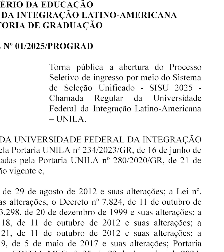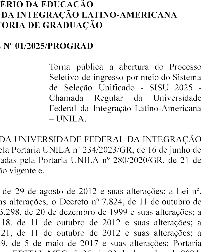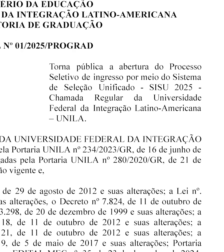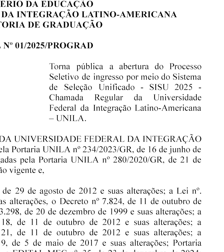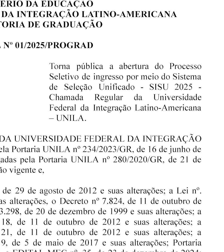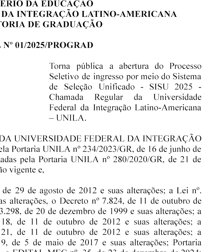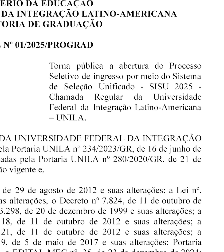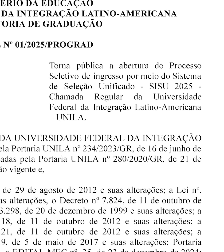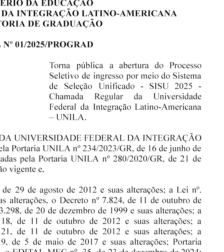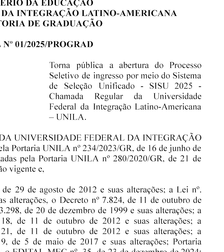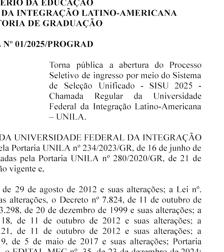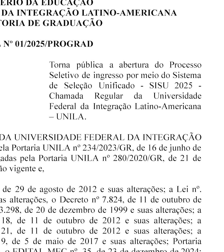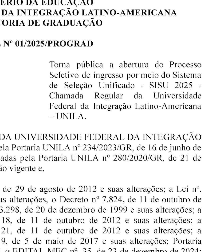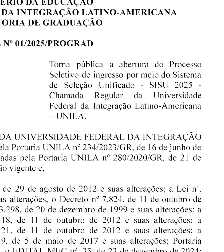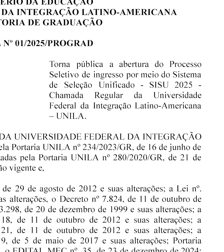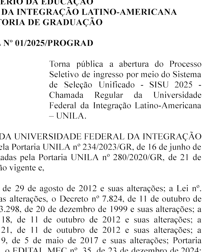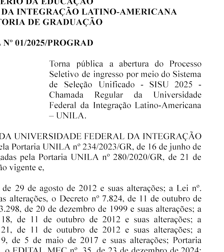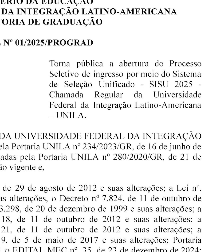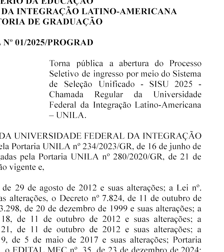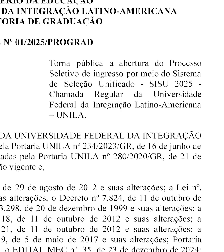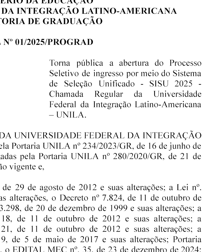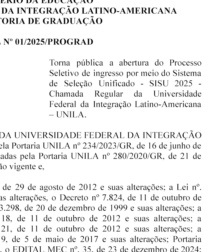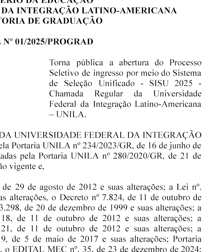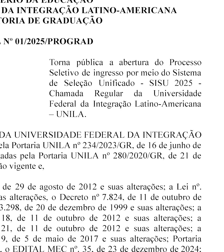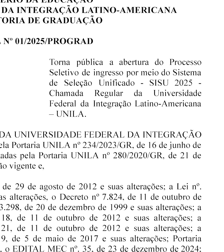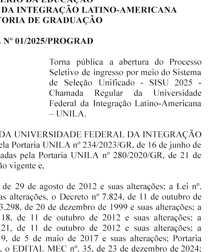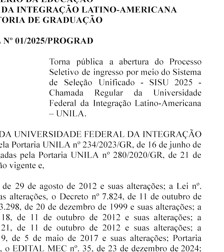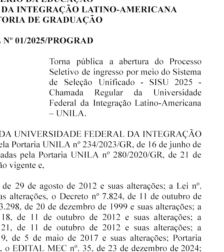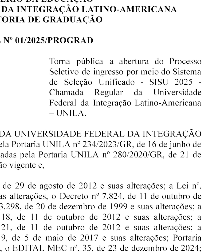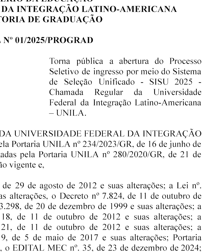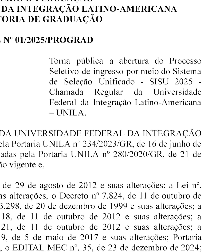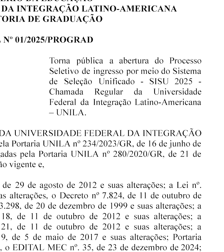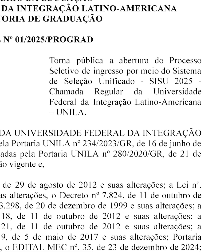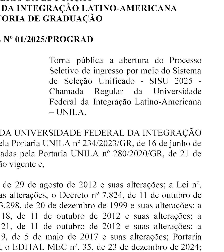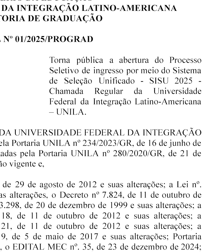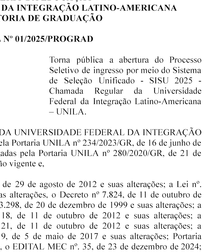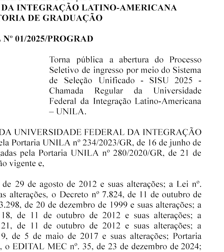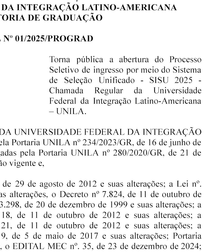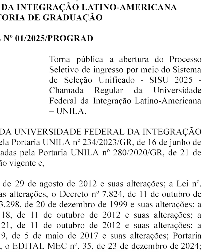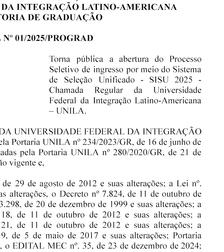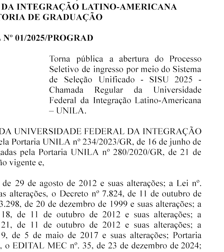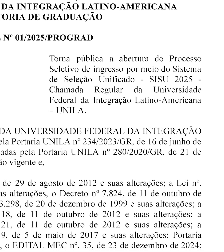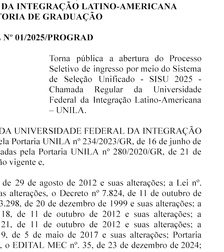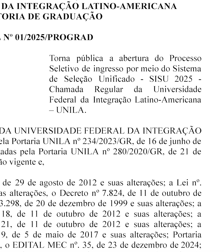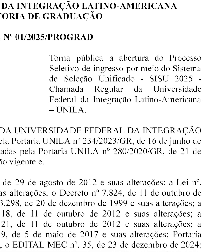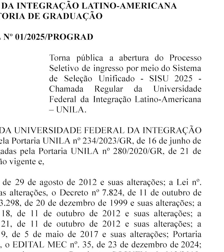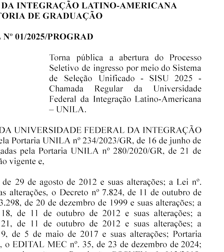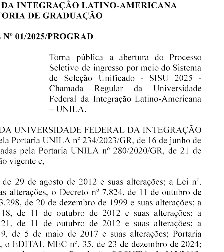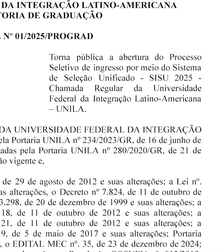nº 7.824, de 11 de outubro de 2012, e suas alterações, o Decreto nº